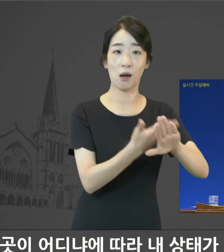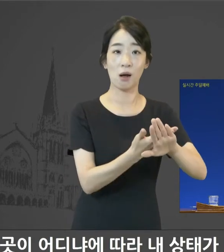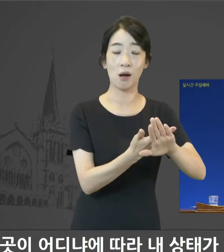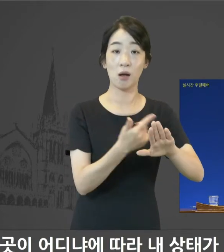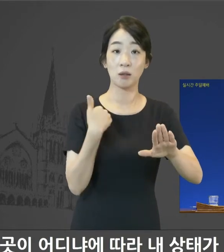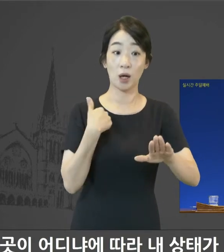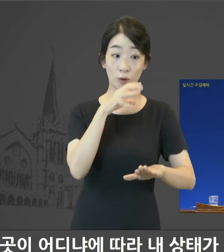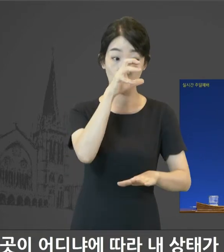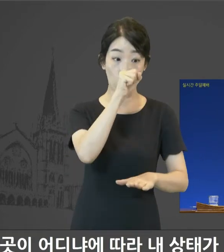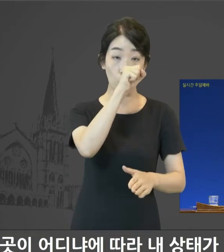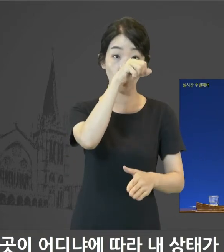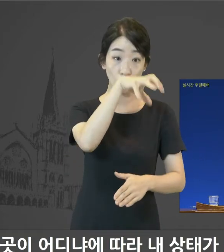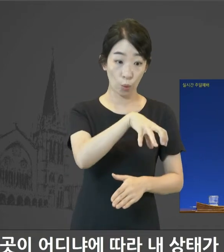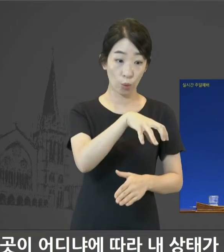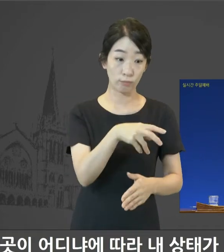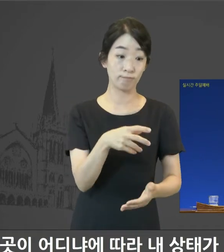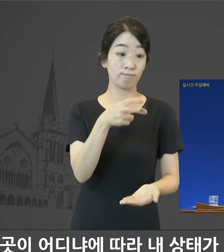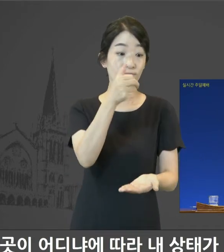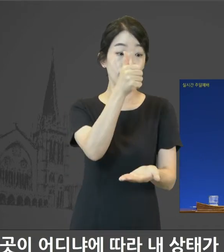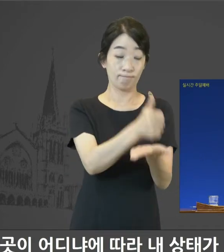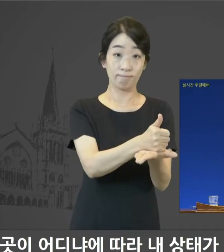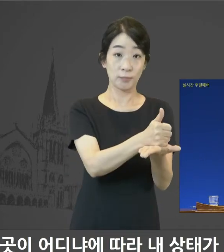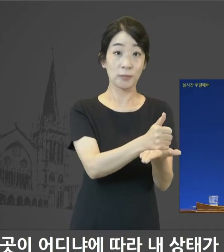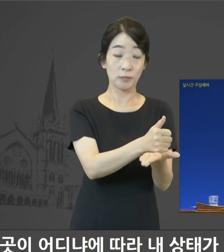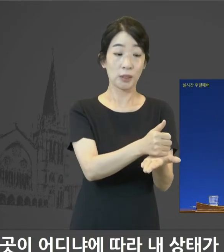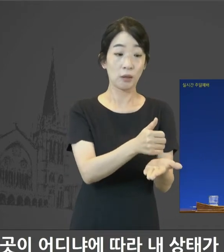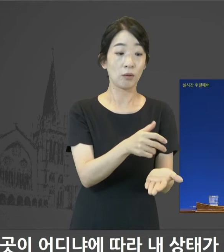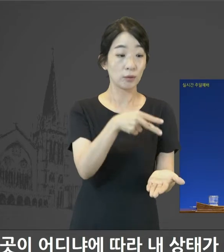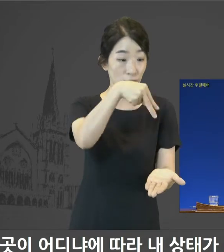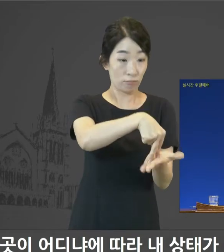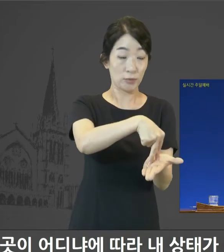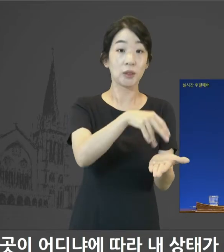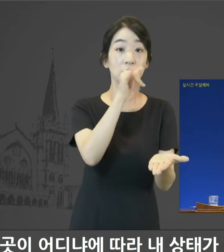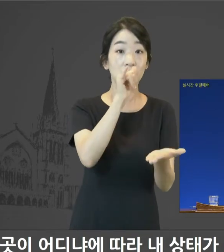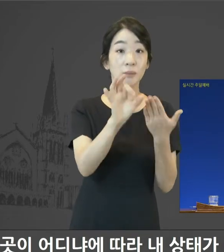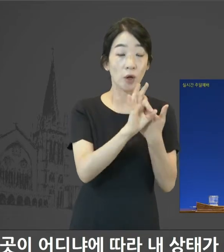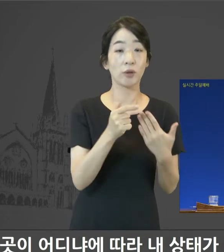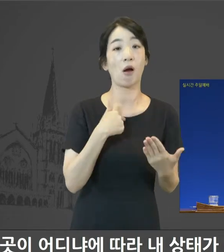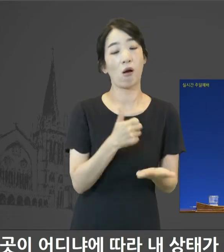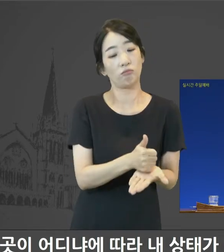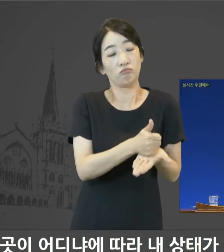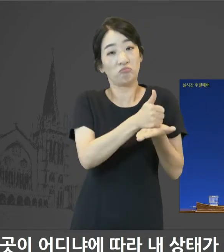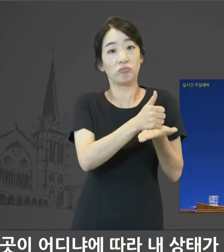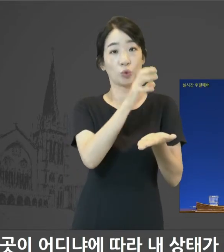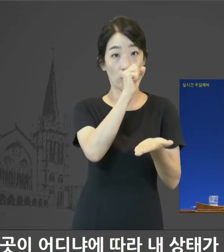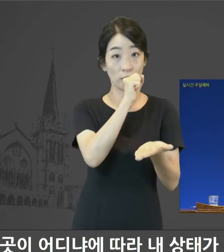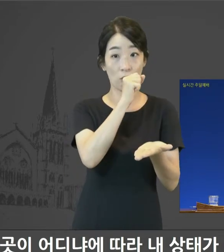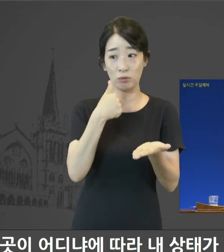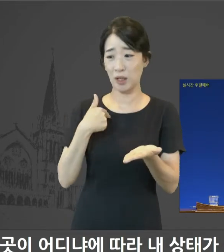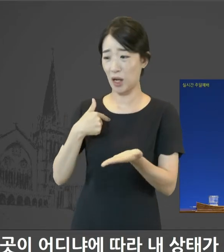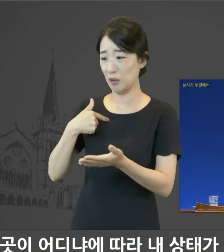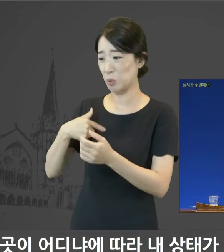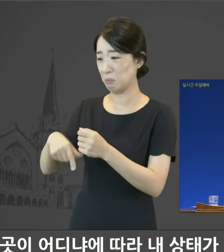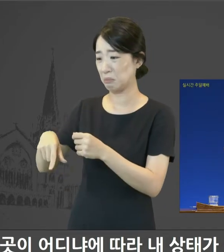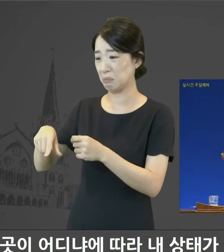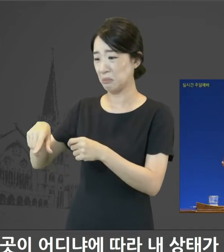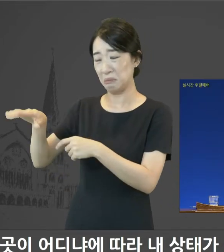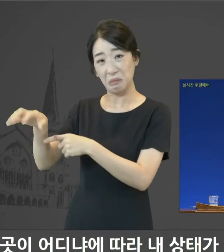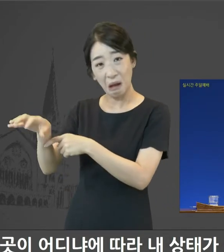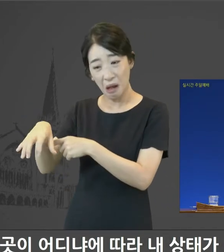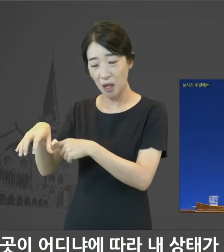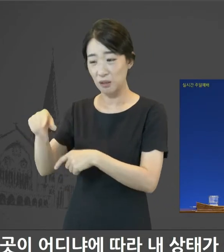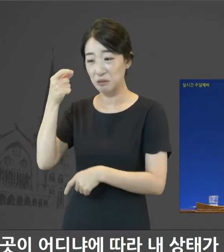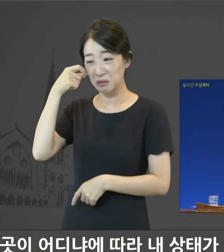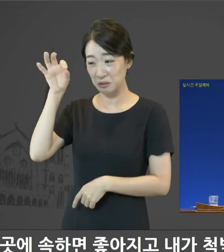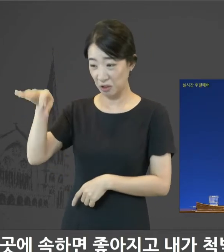내 상태가 좋아지고, 내가 척박한 곳에 살다 보면 나의 풍성함이 척박한 주변을